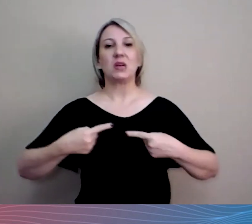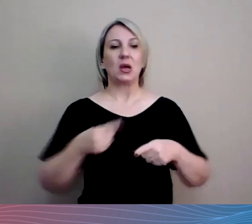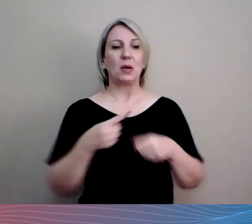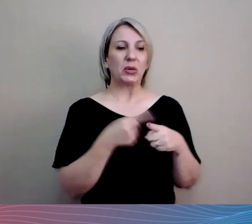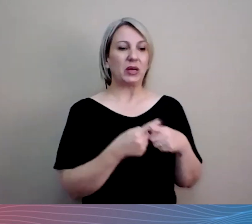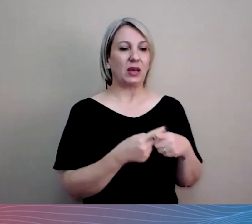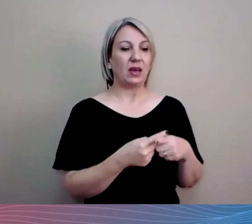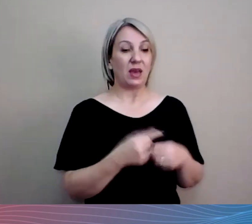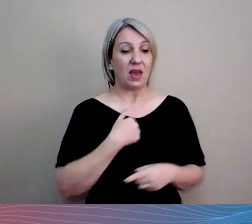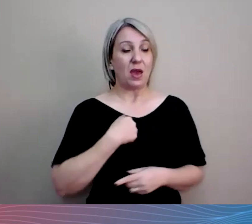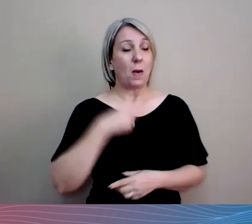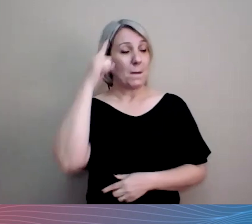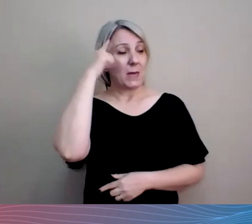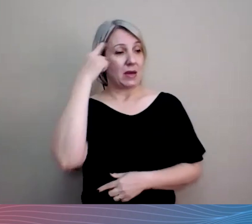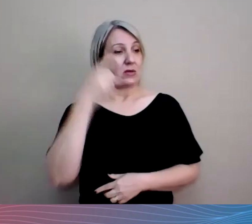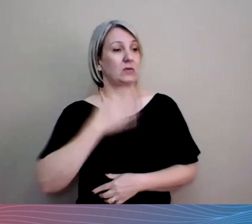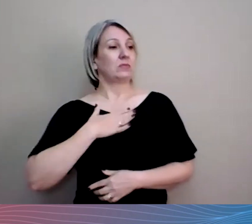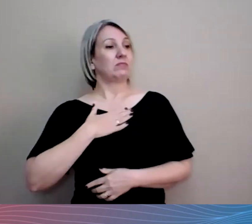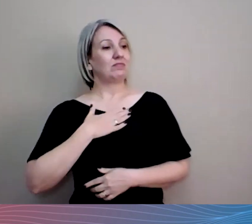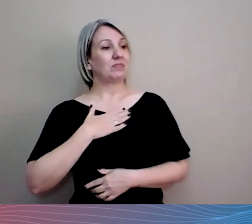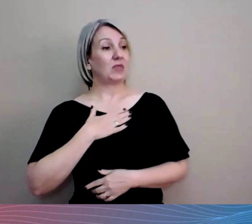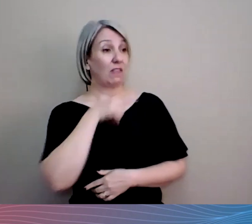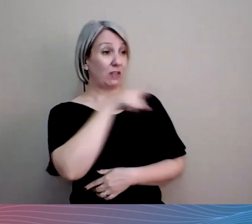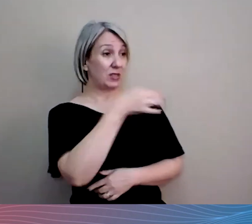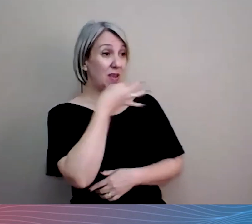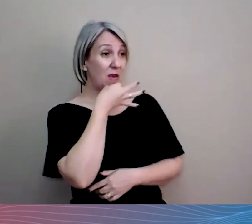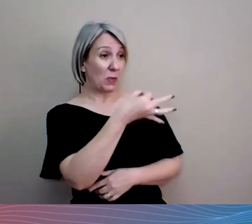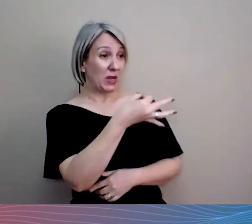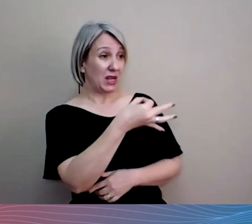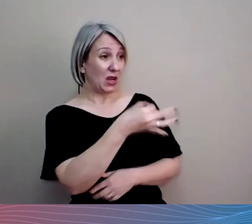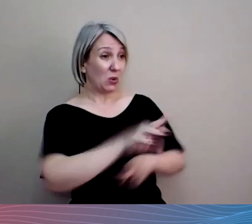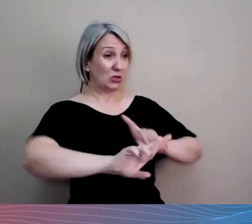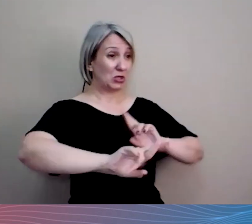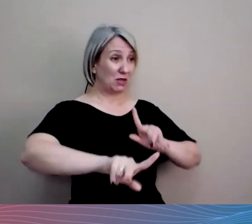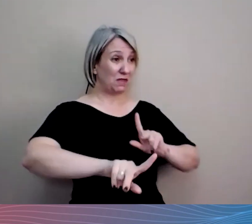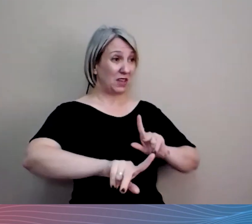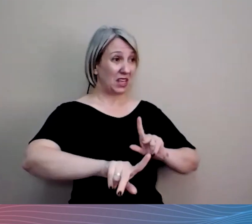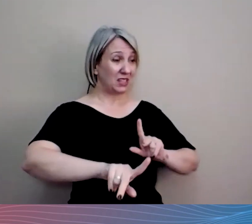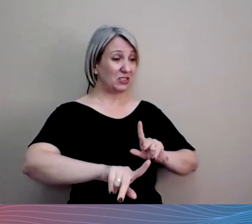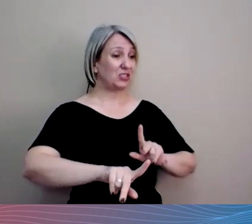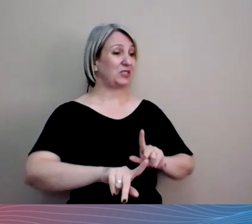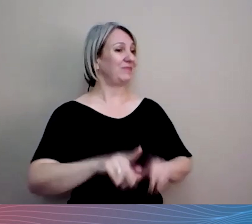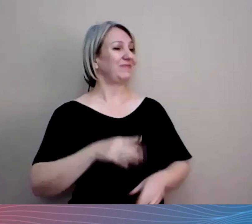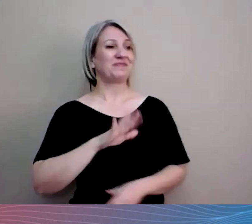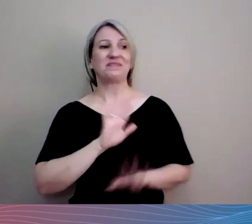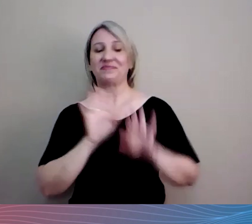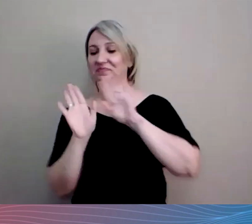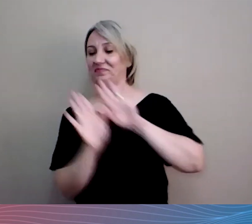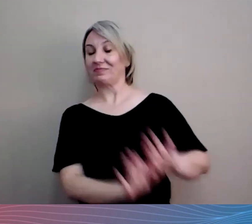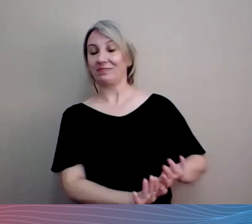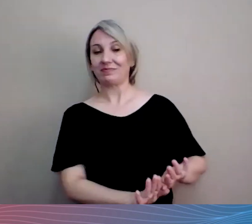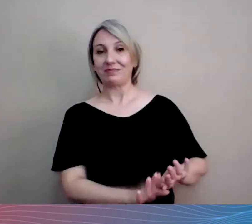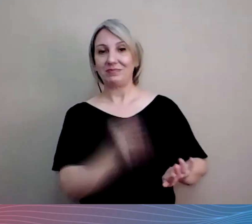perto. Você vê, né? Em São Paulo você vê muito assim nas brigas de